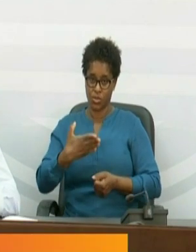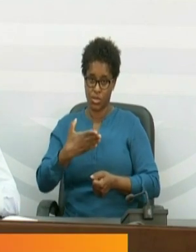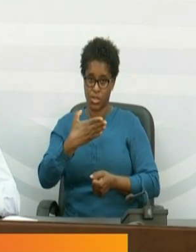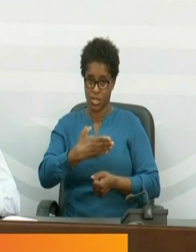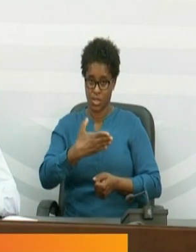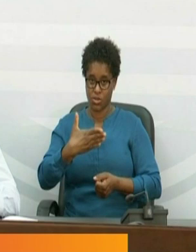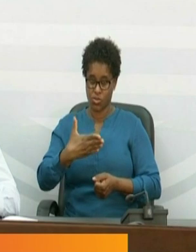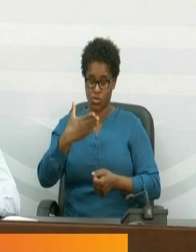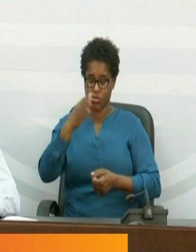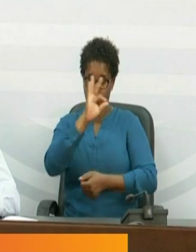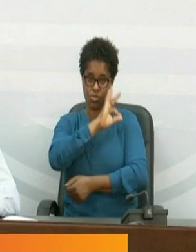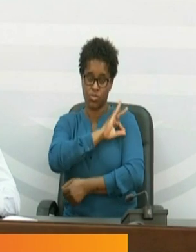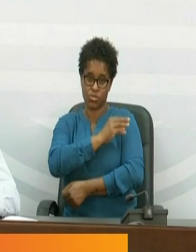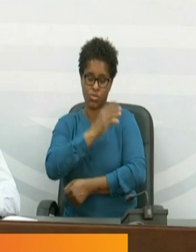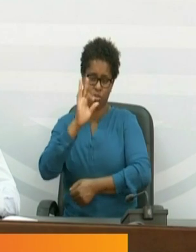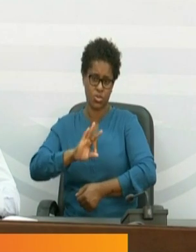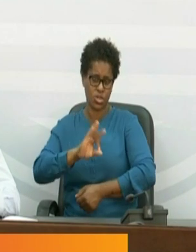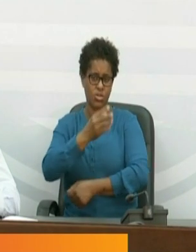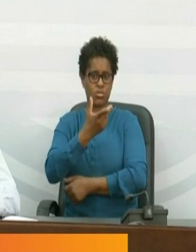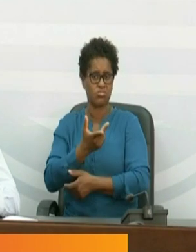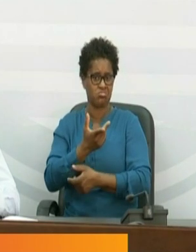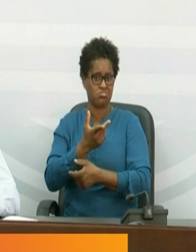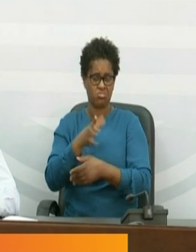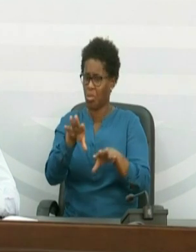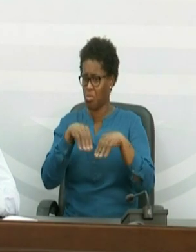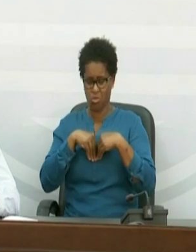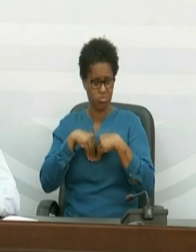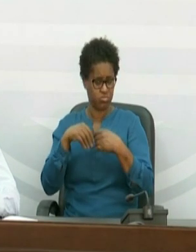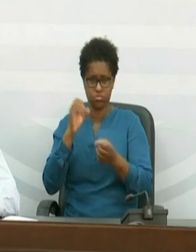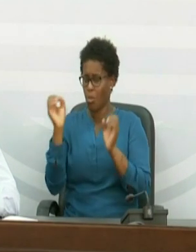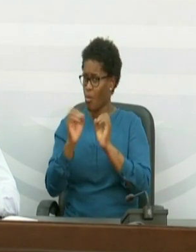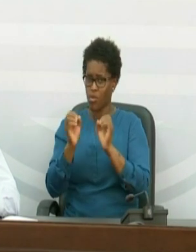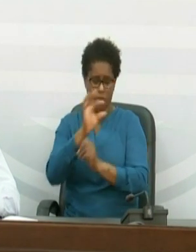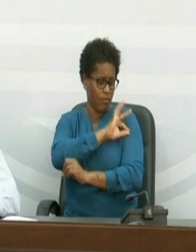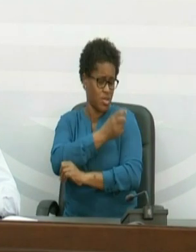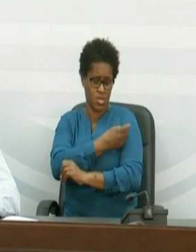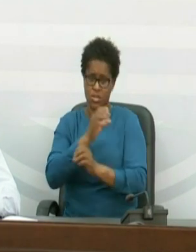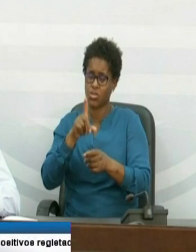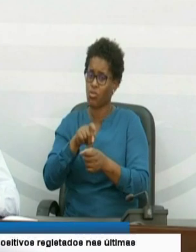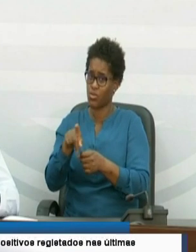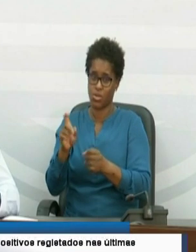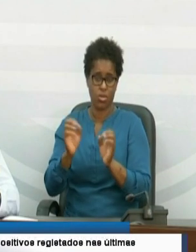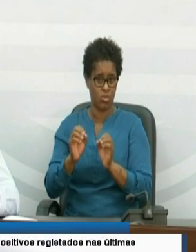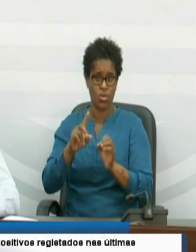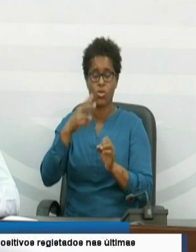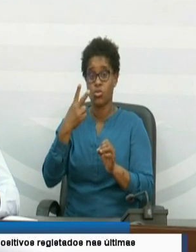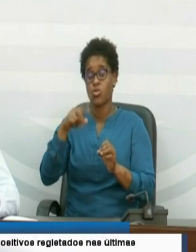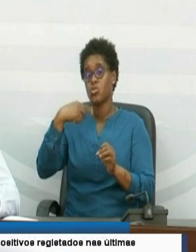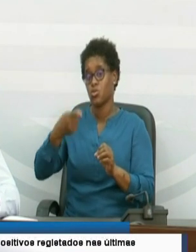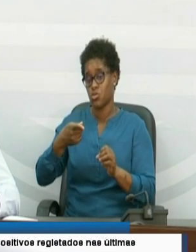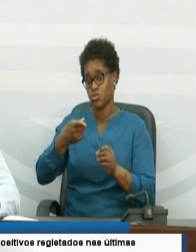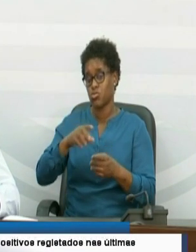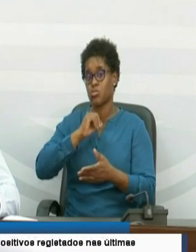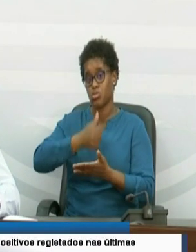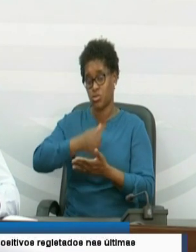71% dos óbitos não tinham recebido nenhuma dose de vacina da Covid-19 e os dois outros óbitos que aconteceram